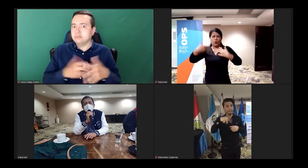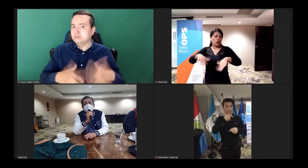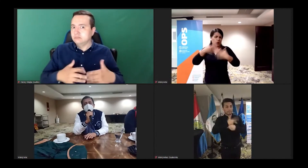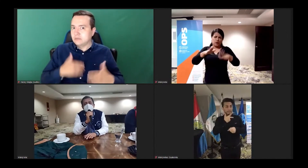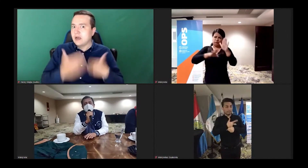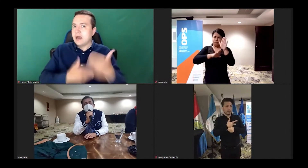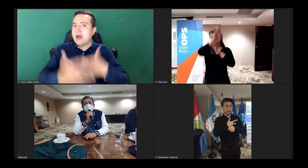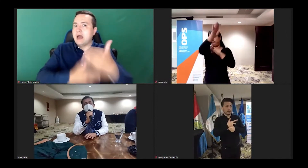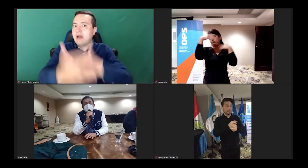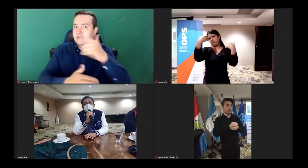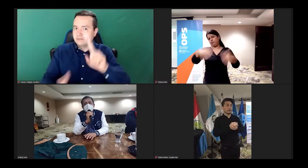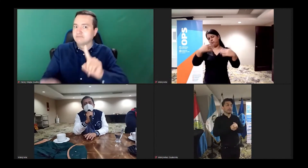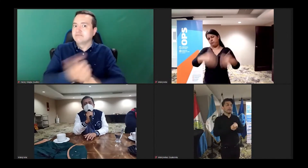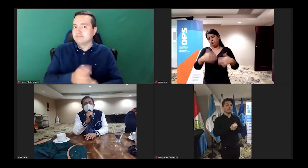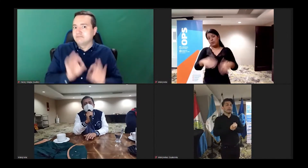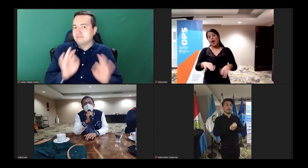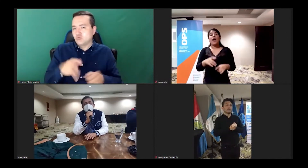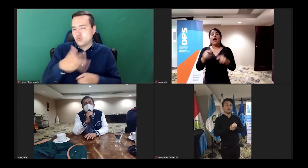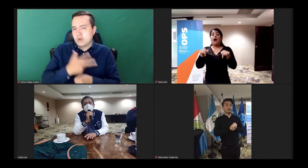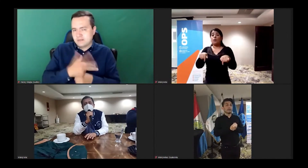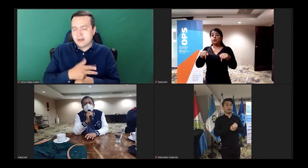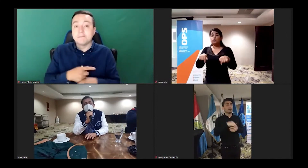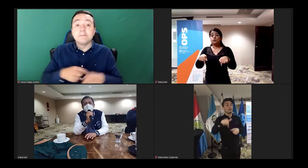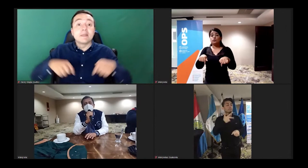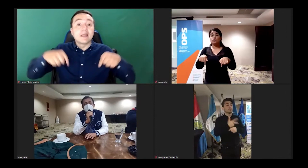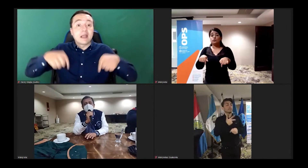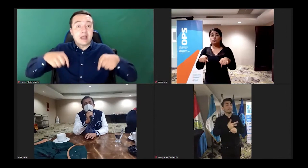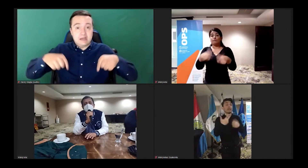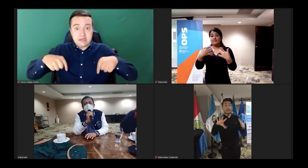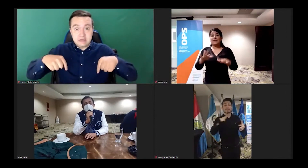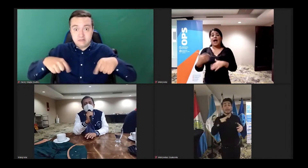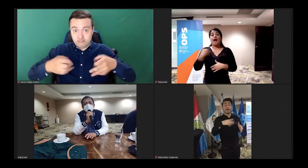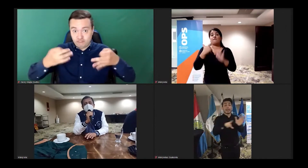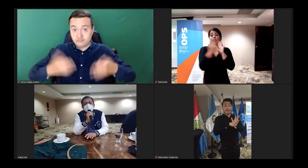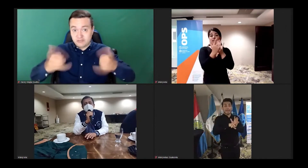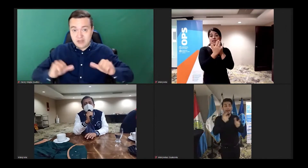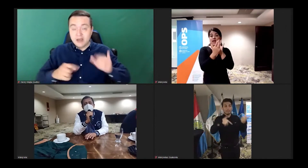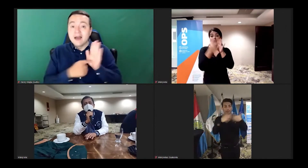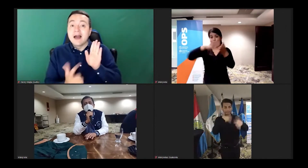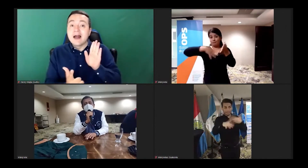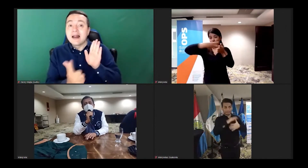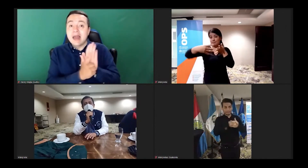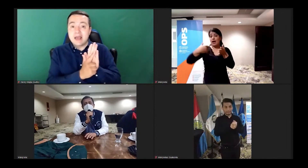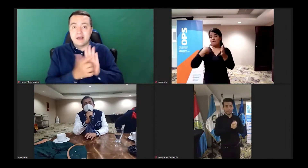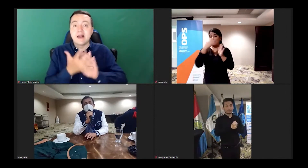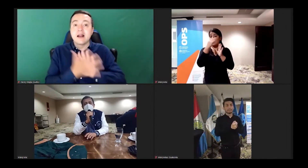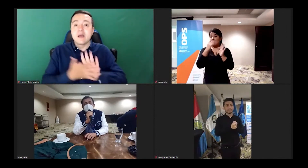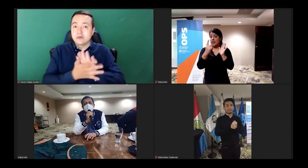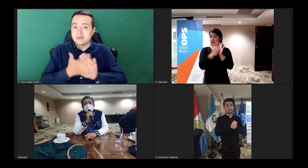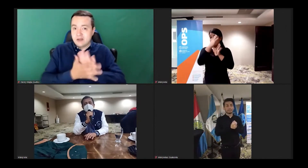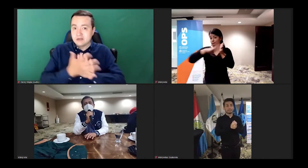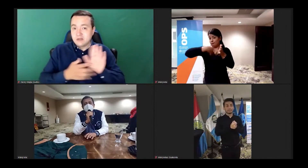en Guatemala. Ya contamos con una ley de lengua de señas que nos puede